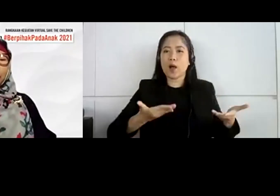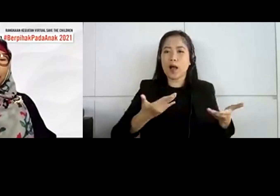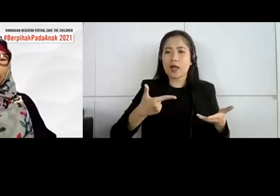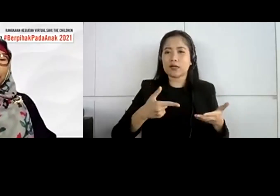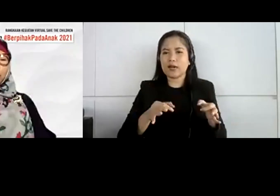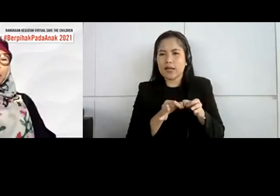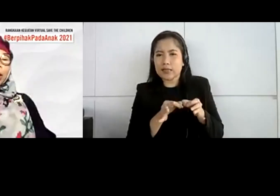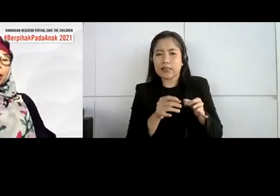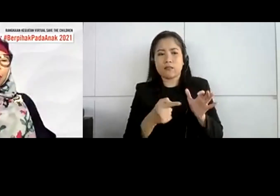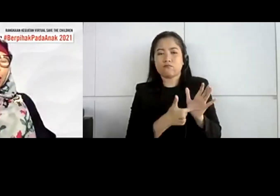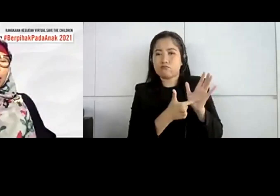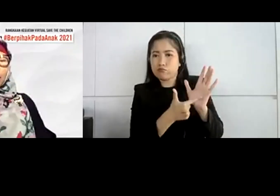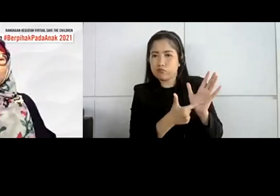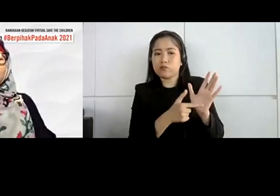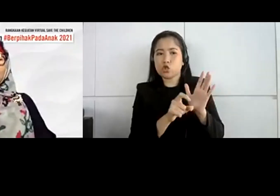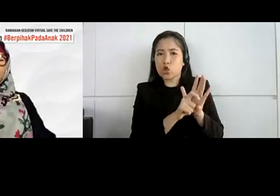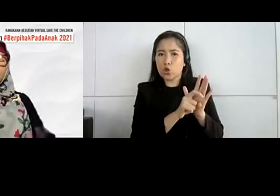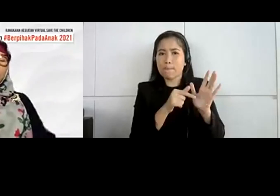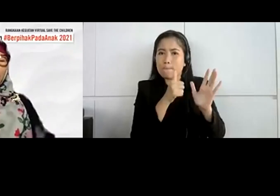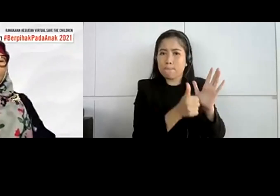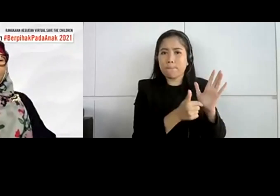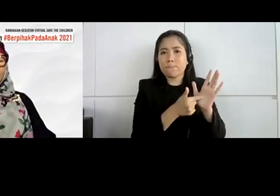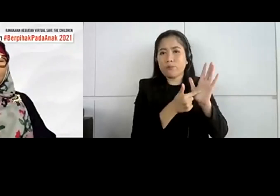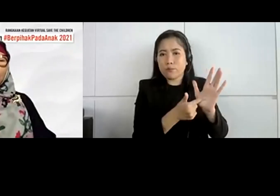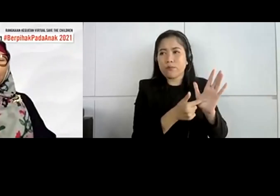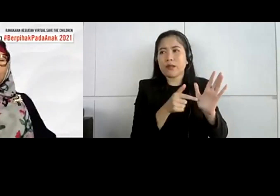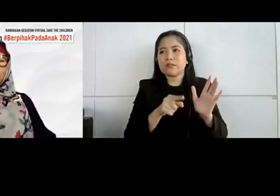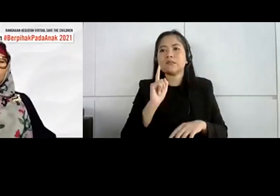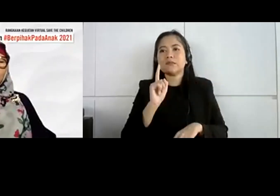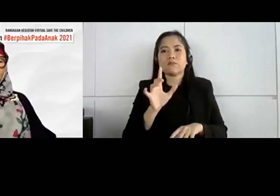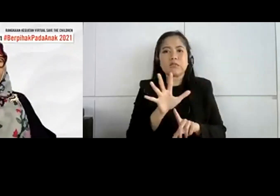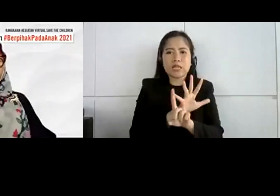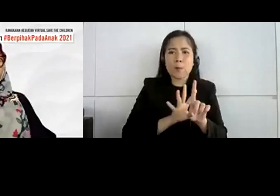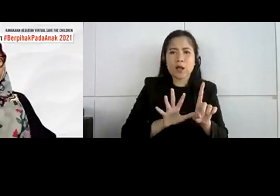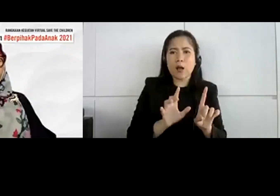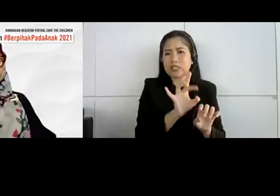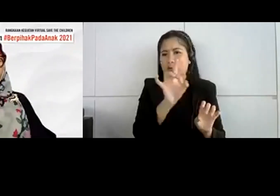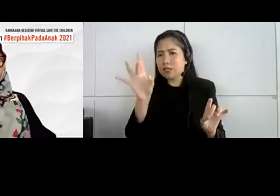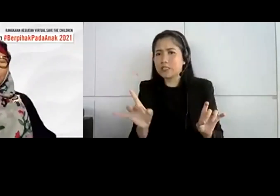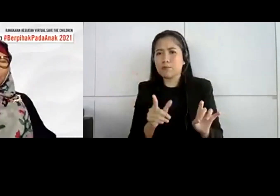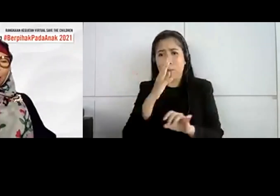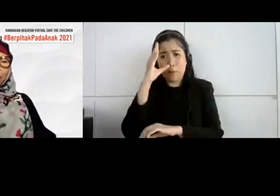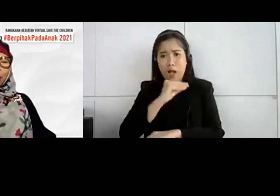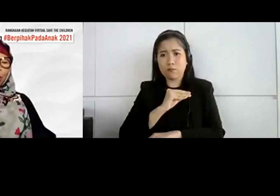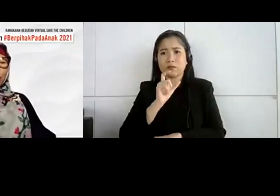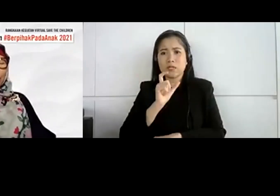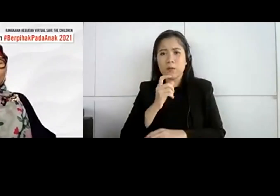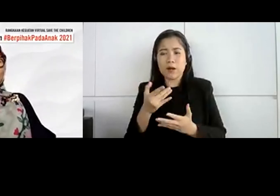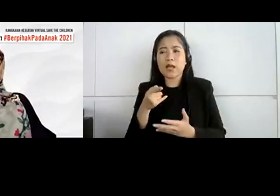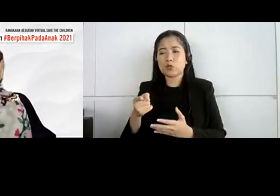bagaimana dengan berbagai latar belakang bisa memahami ini, tentunya juga ini